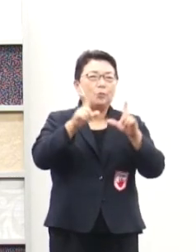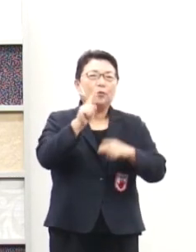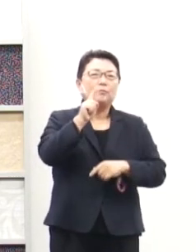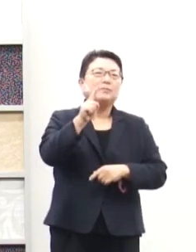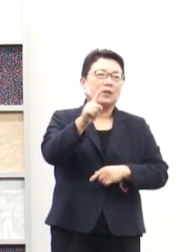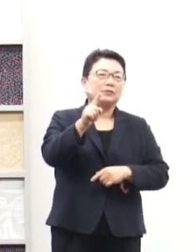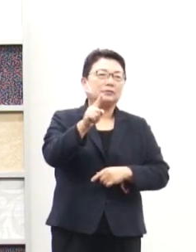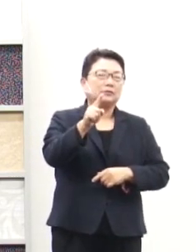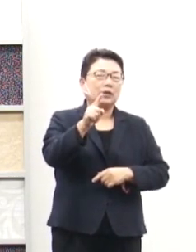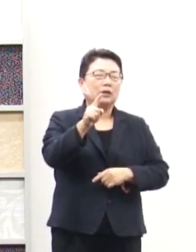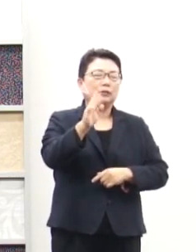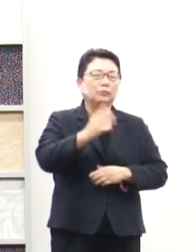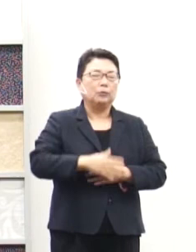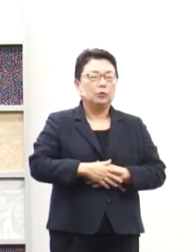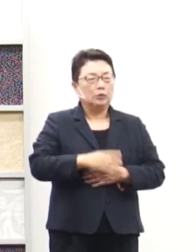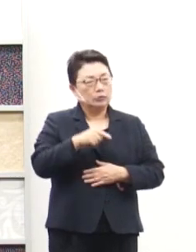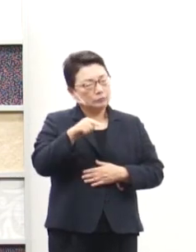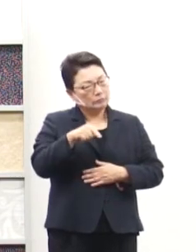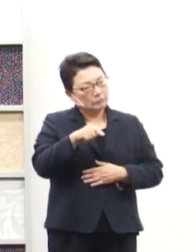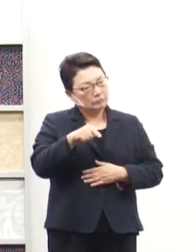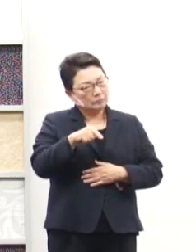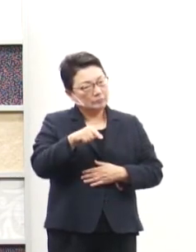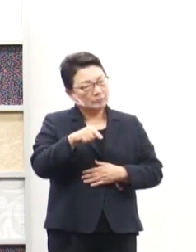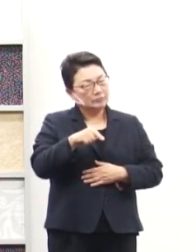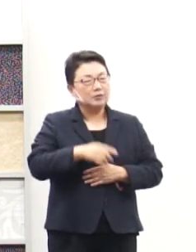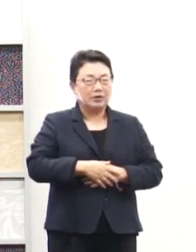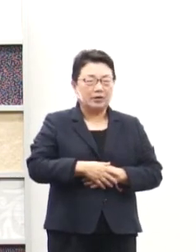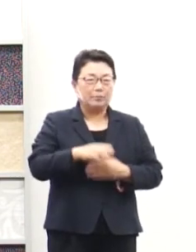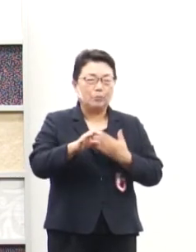ておりますが、ちょっとそうであったとしたら